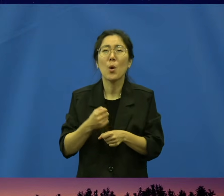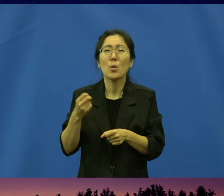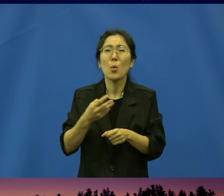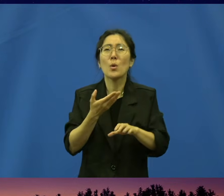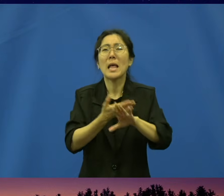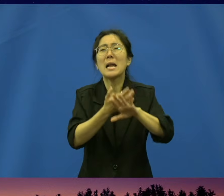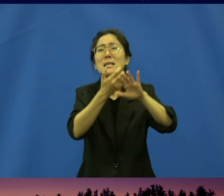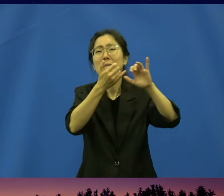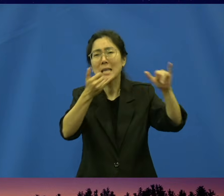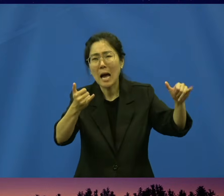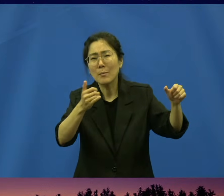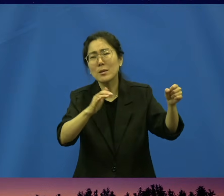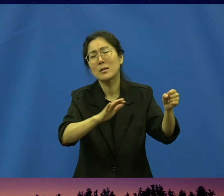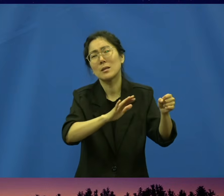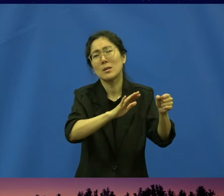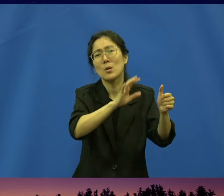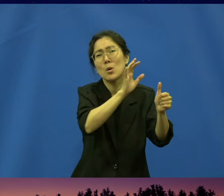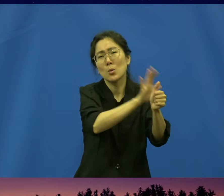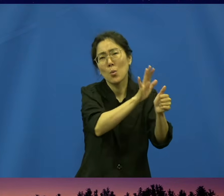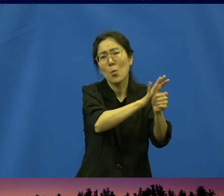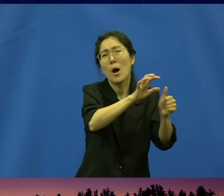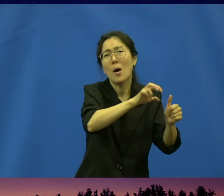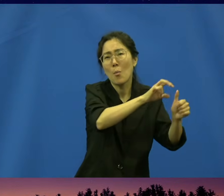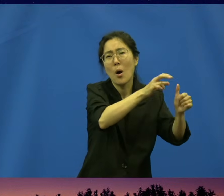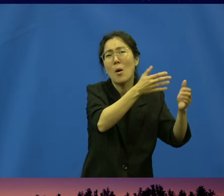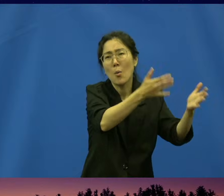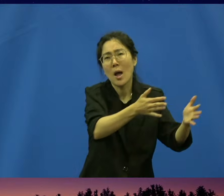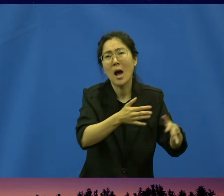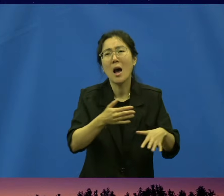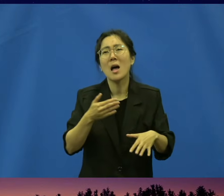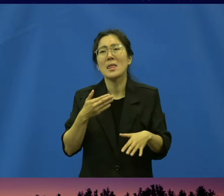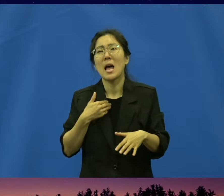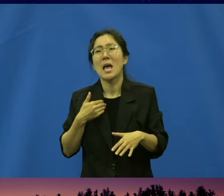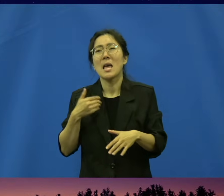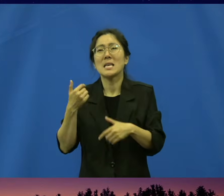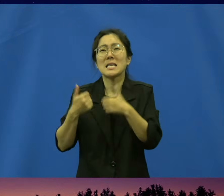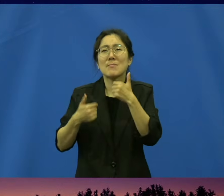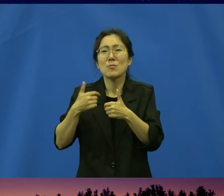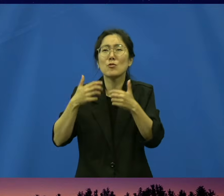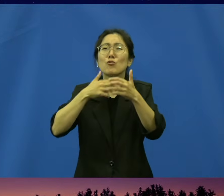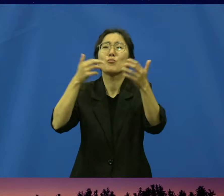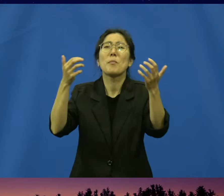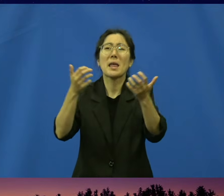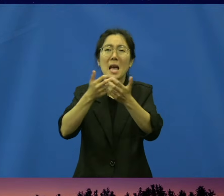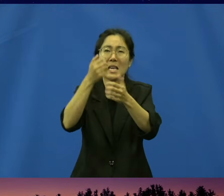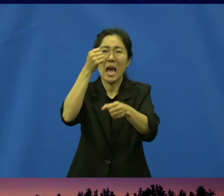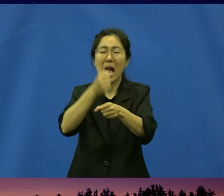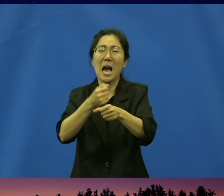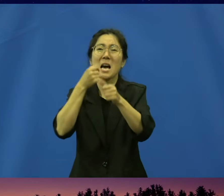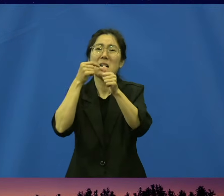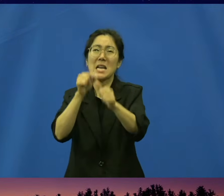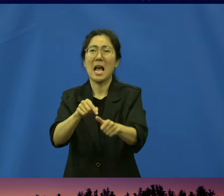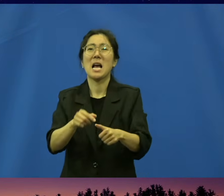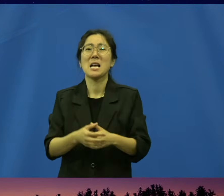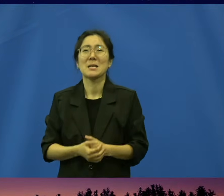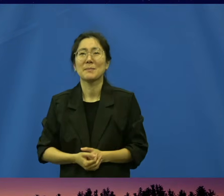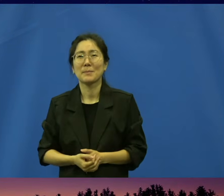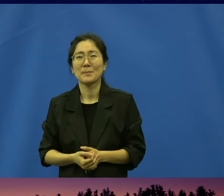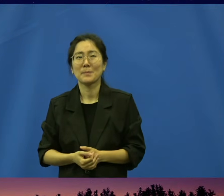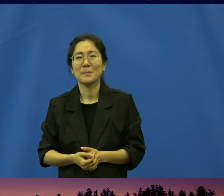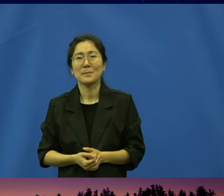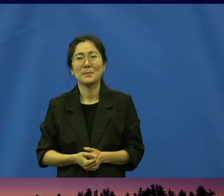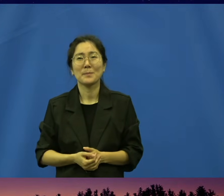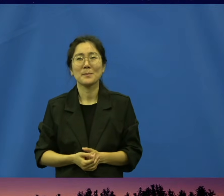다른 사람들의 일을 돌아보어 나의 기쁨을 충만하게 하라. 그리고 제가 이제